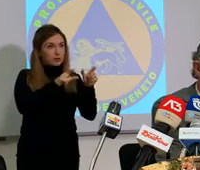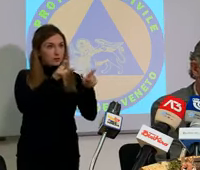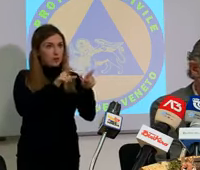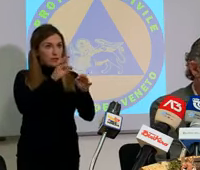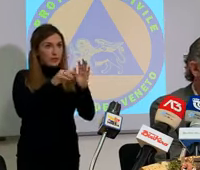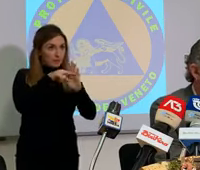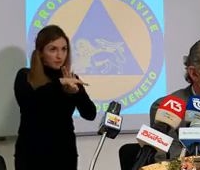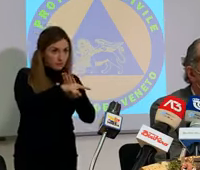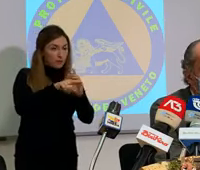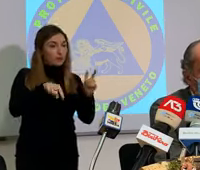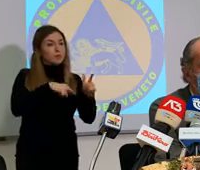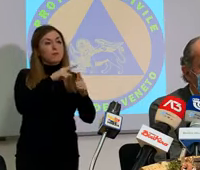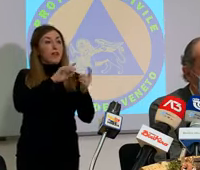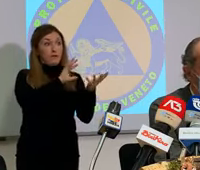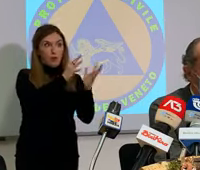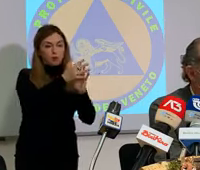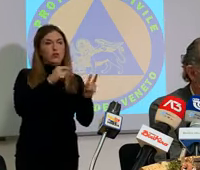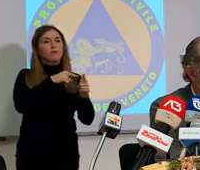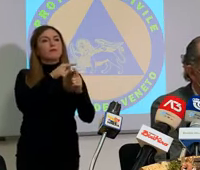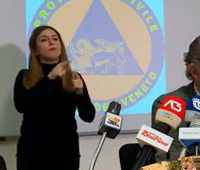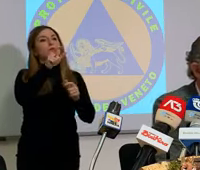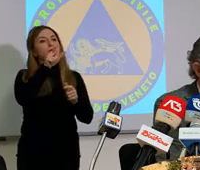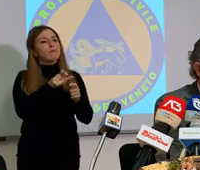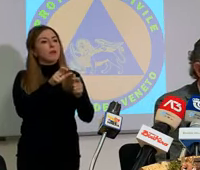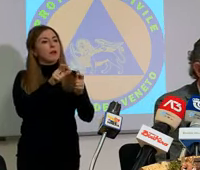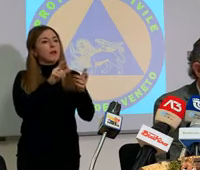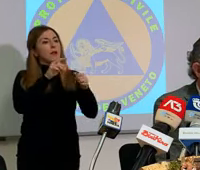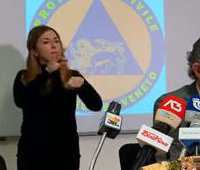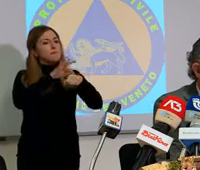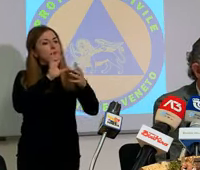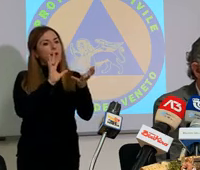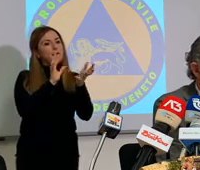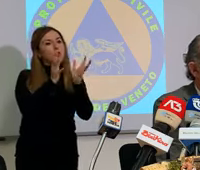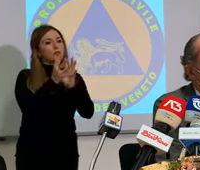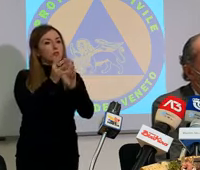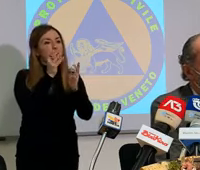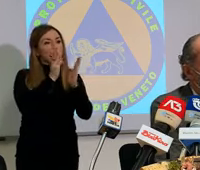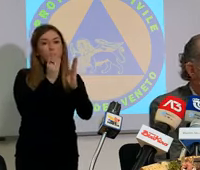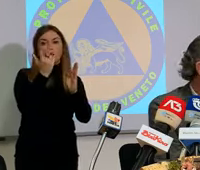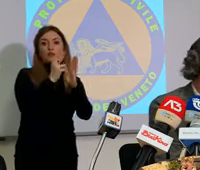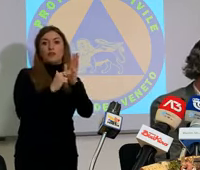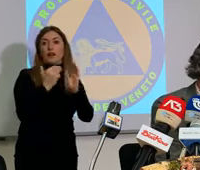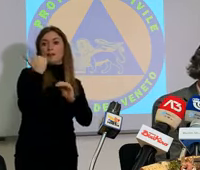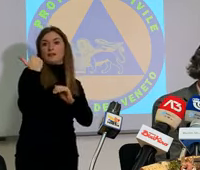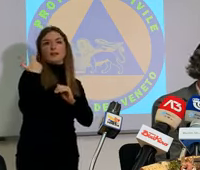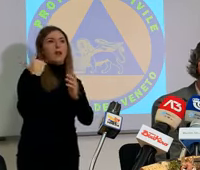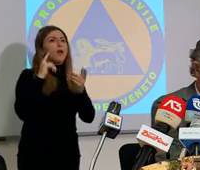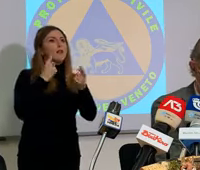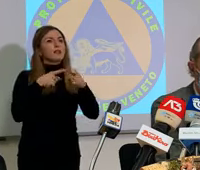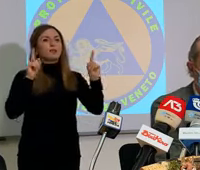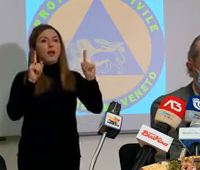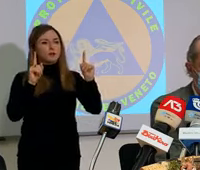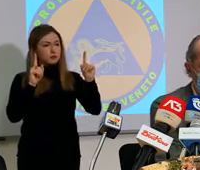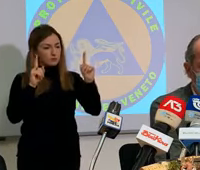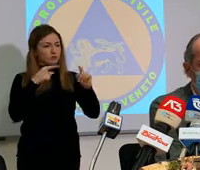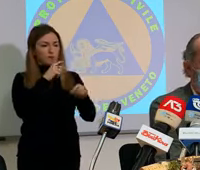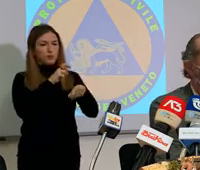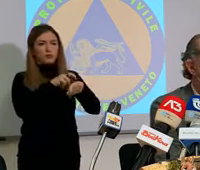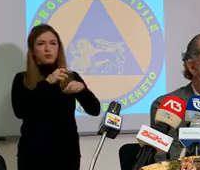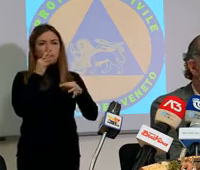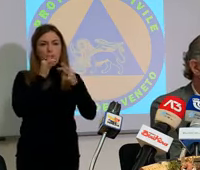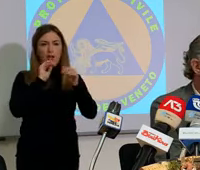ma anche un evoluzione clinica del paziente che non è più quello di tre mesi fa di un paziente che resta poco mi sono dopo e dolorosi vi dice tutto